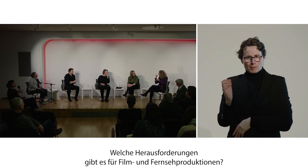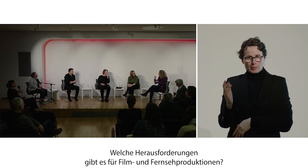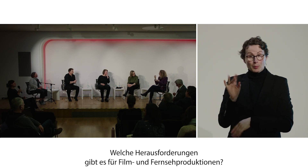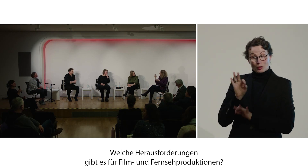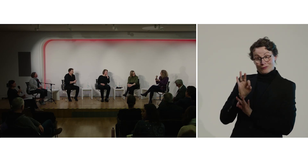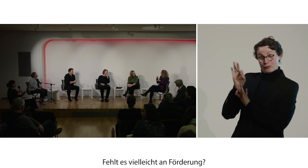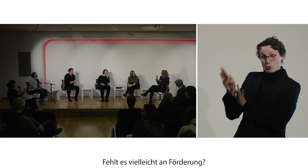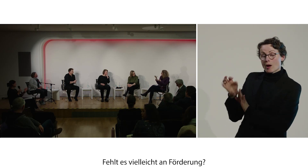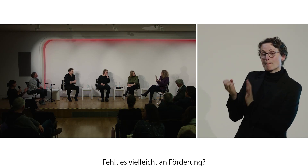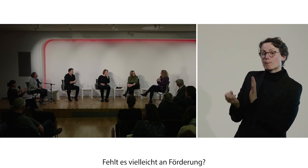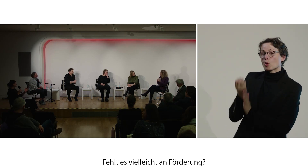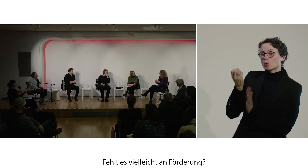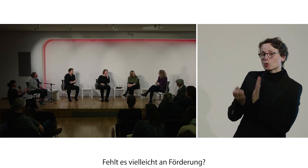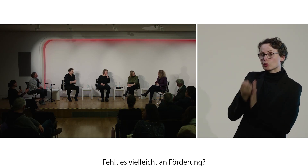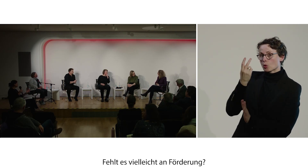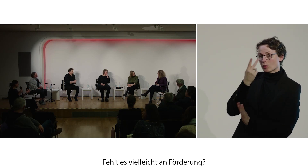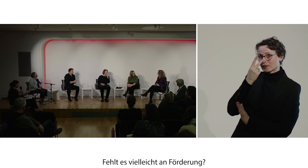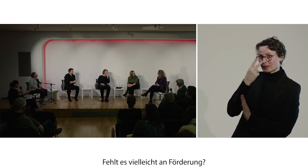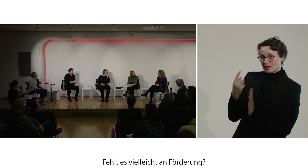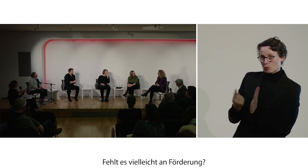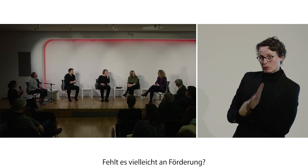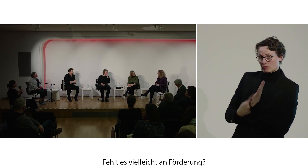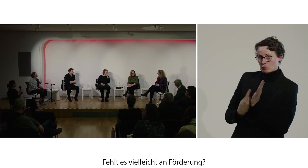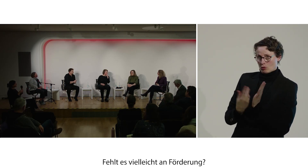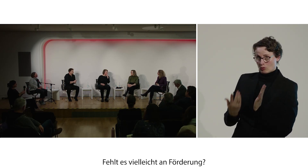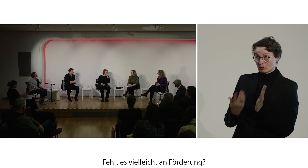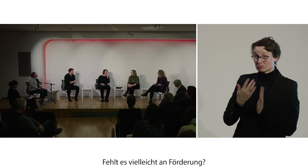und Fernsehproduktionen? Fehlt es vielleicht an Förderung?